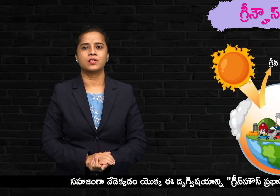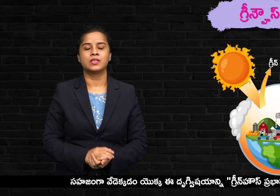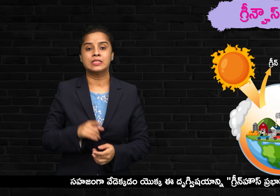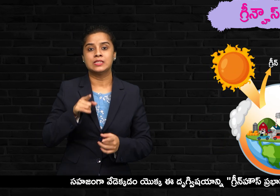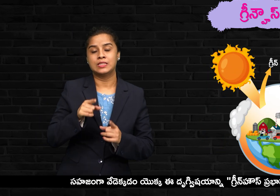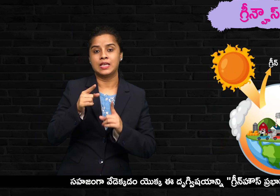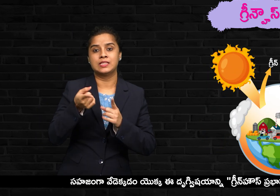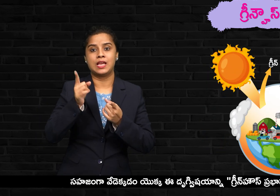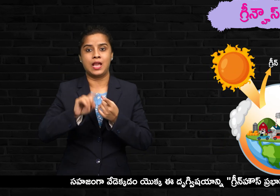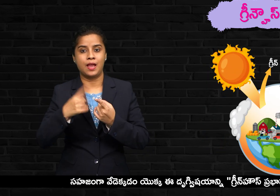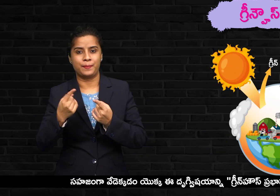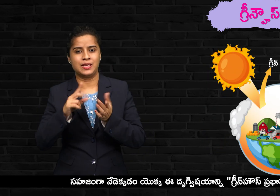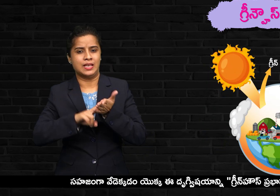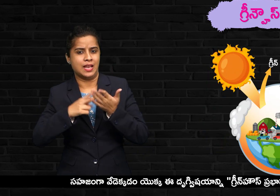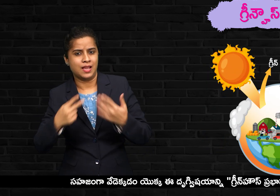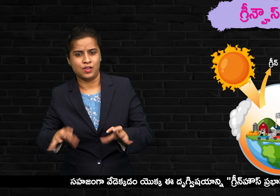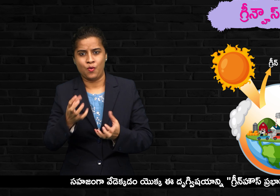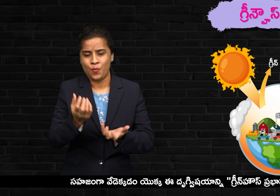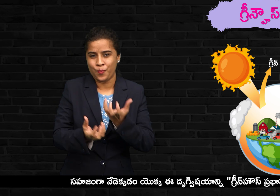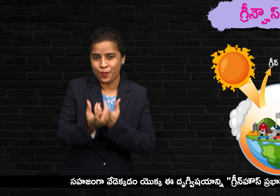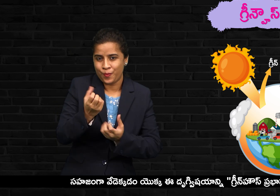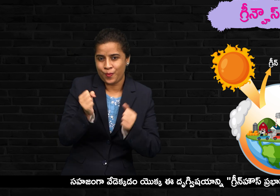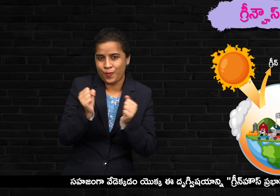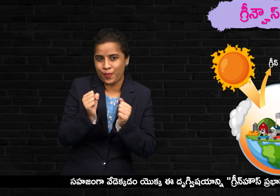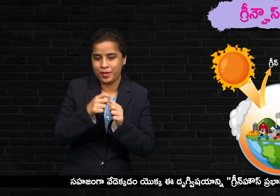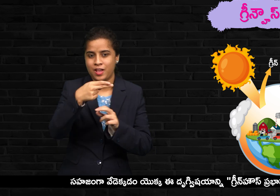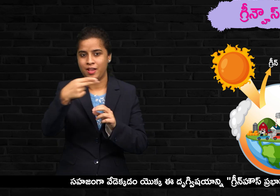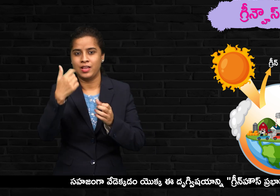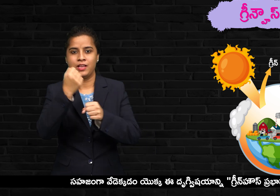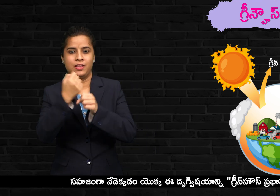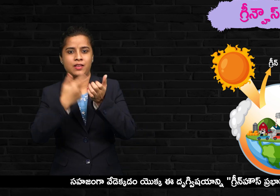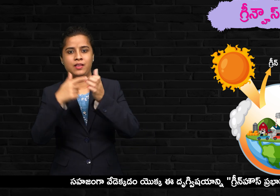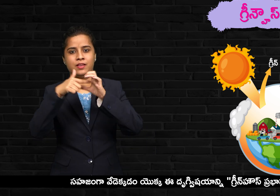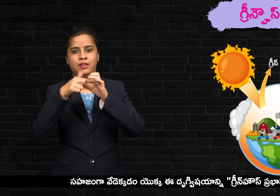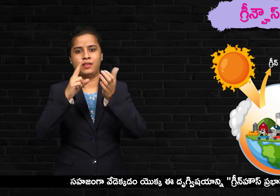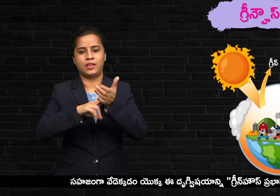సహజంగా వేడెక్కడం యొక్క ఈ దృగ్విషయాన్ని గ్రీన్హౌస్ ప్రభావం అంటారు.